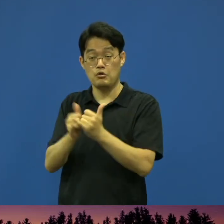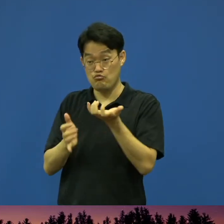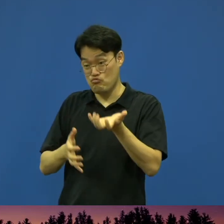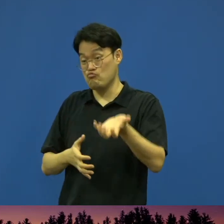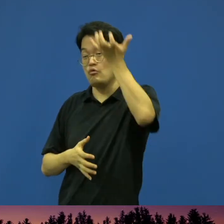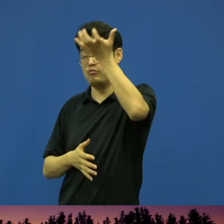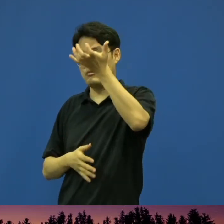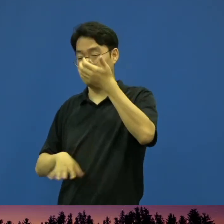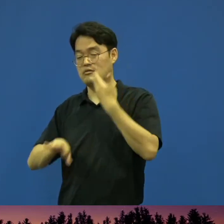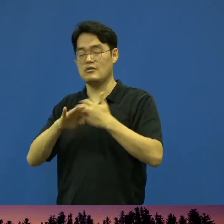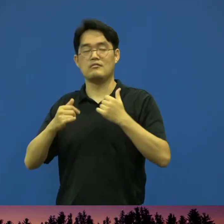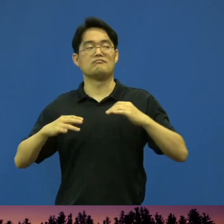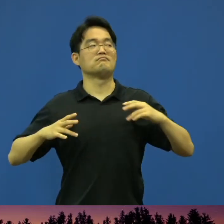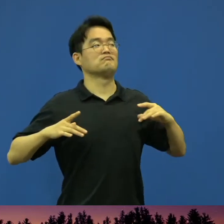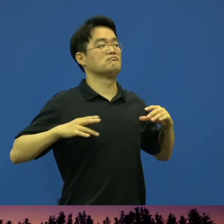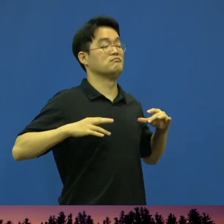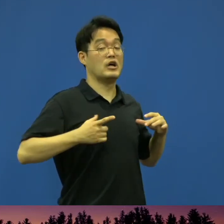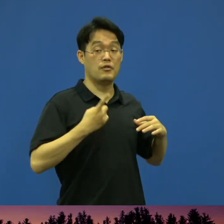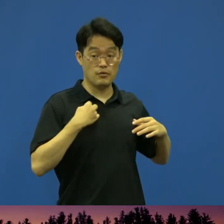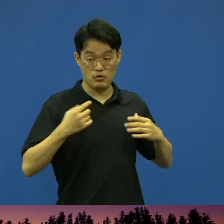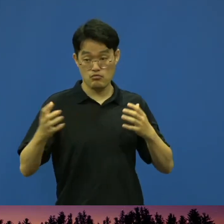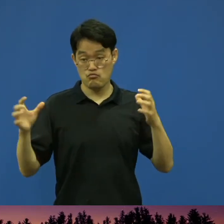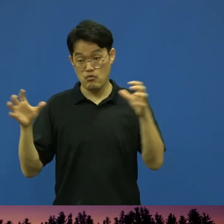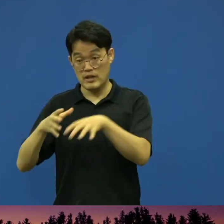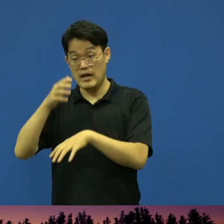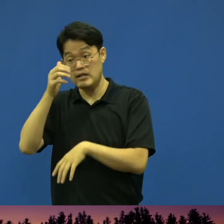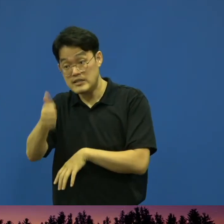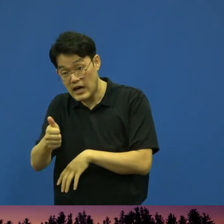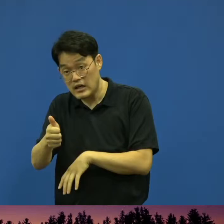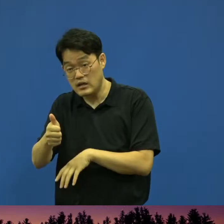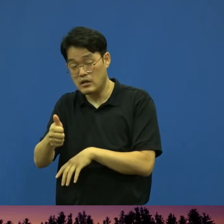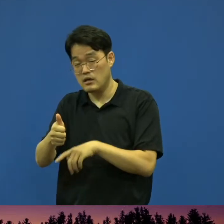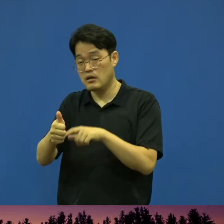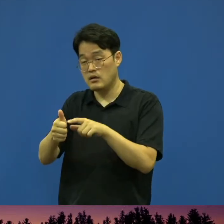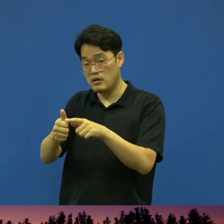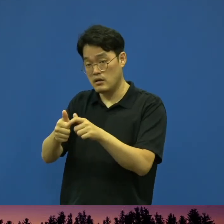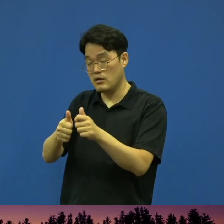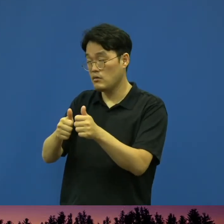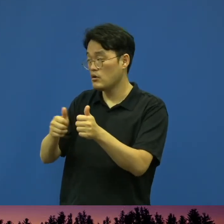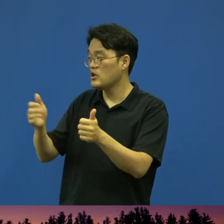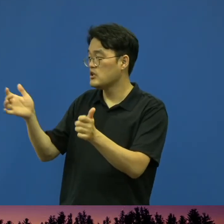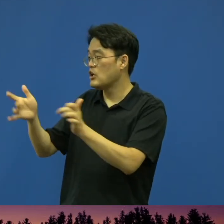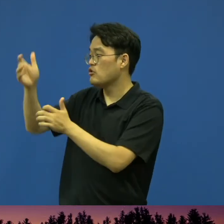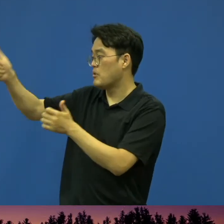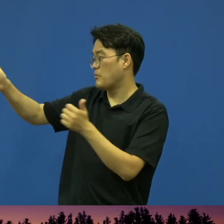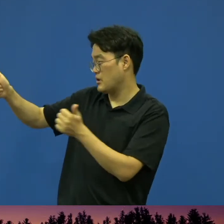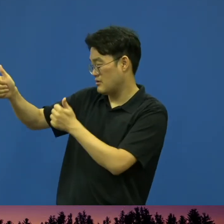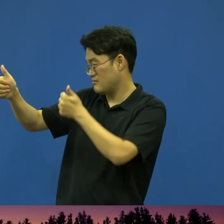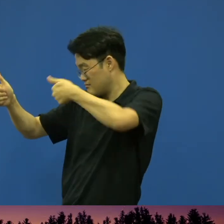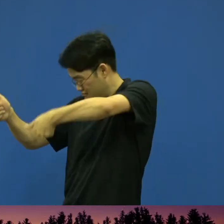많은 유대인들 앞에서 엎드리면 되지 않는 존재였습니다. 그런데 엎드렸어요. 그 이유가 뭘까요?